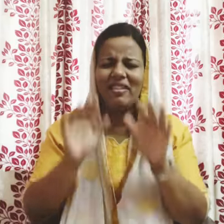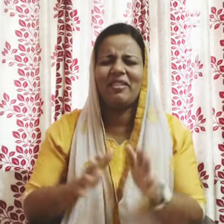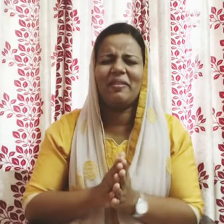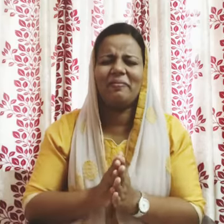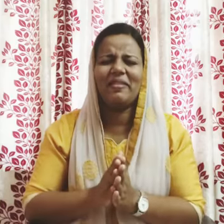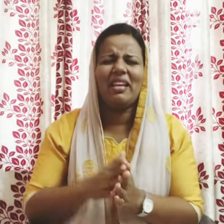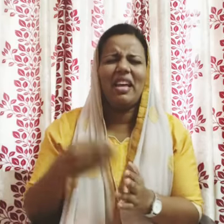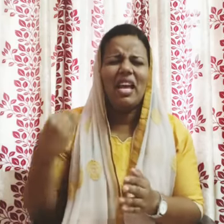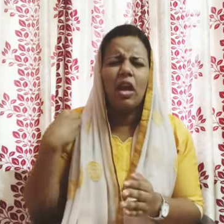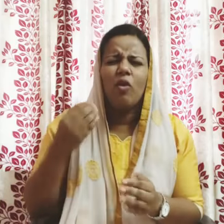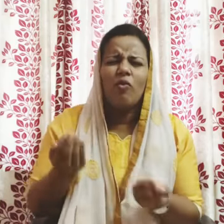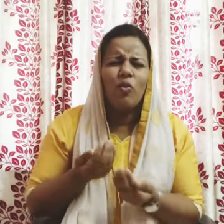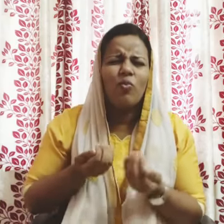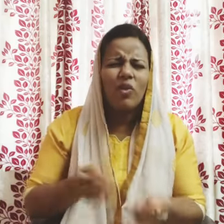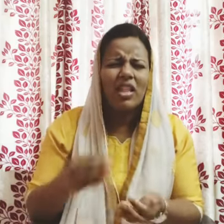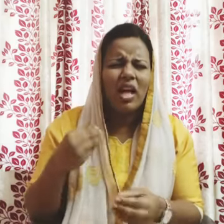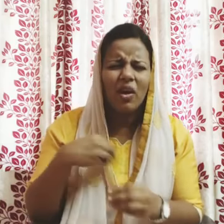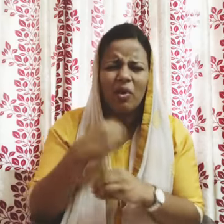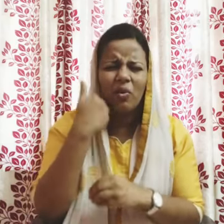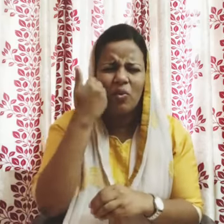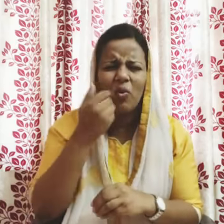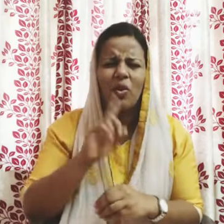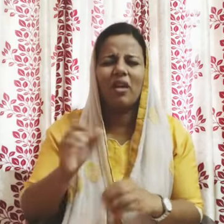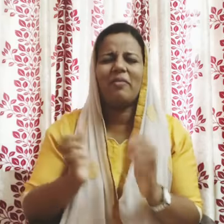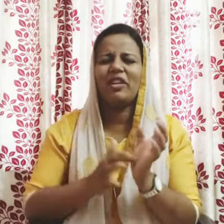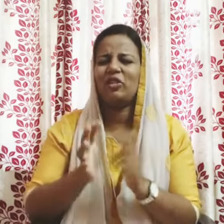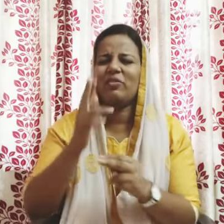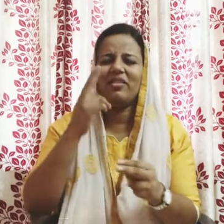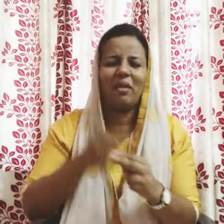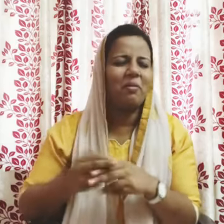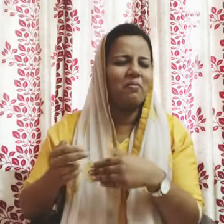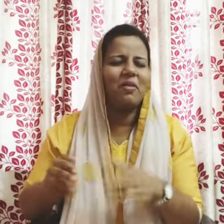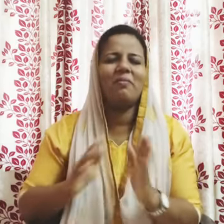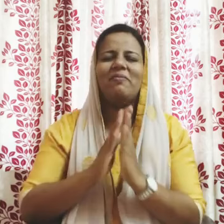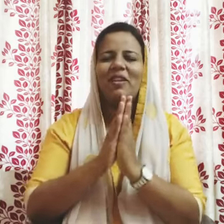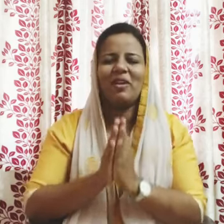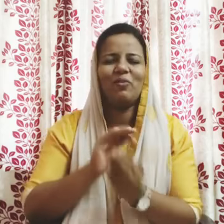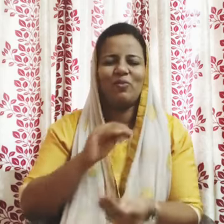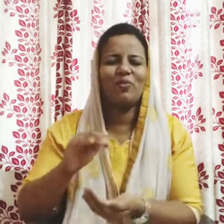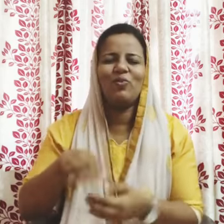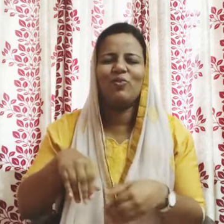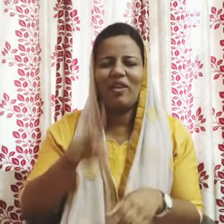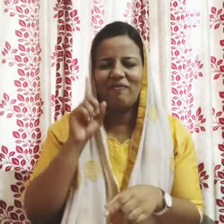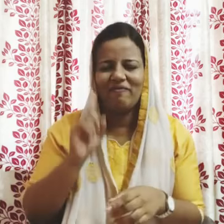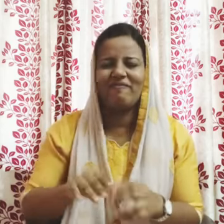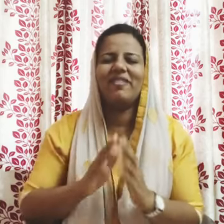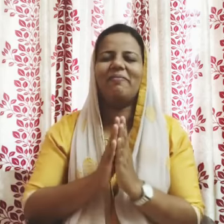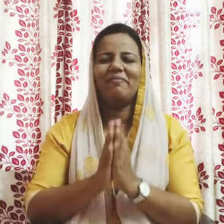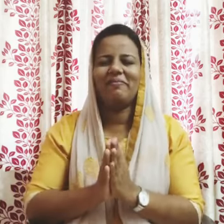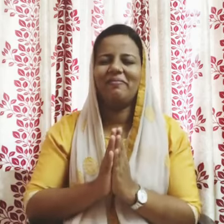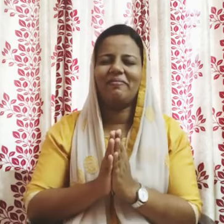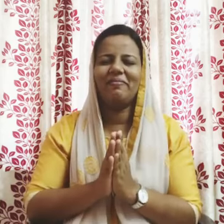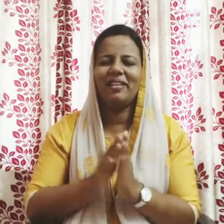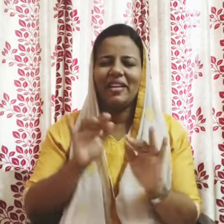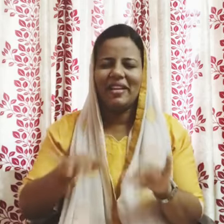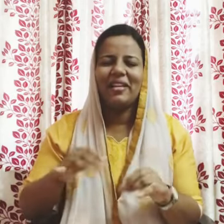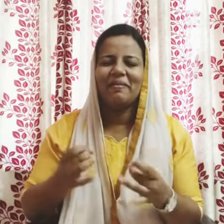ഉണ്ടാകട്ടെ. എല്ലാ വന്ധ്യതയും യേശുവിന്റെ നാമത്തിൽ ഞങ്ങൾ ശാസിക്കുന്നു. അവർക്ക് കുഞ്ഞുങ്ങൾ ഉണ്ടാകട്ടെ. കർത്താവേ, ഈ